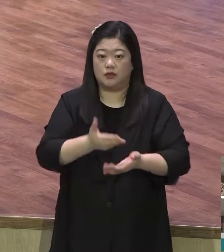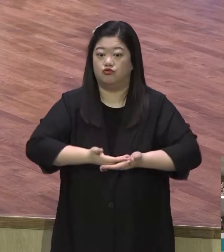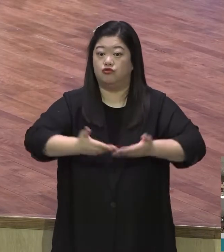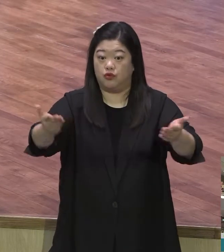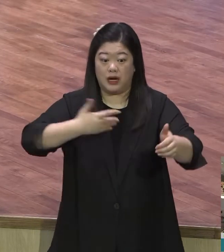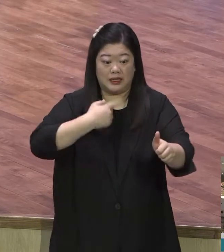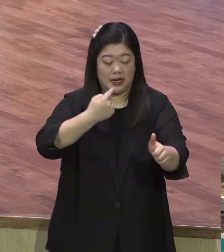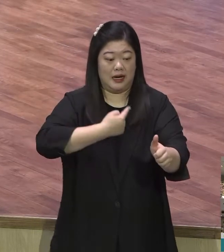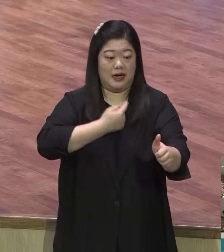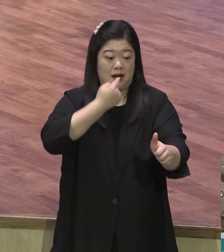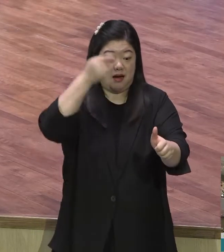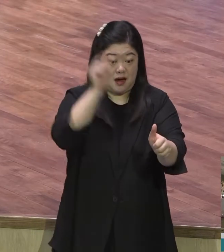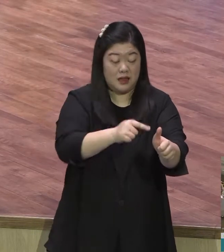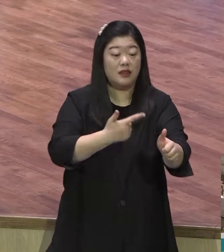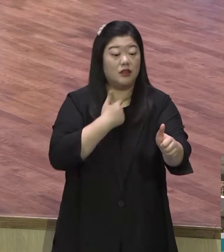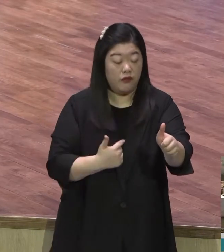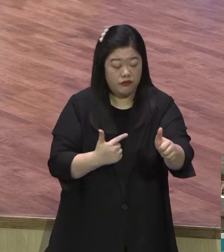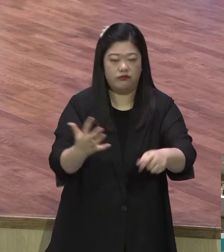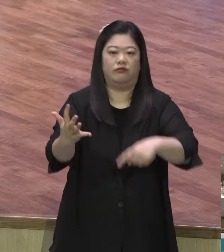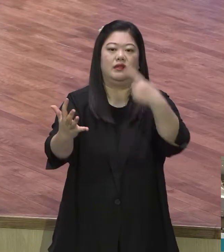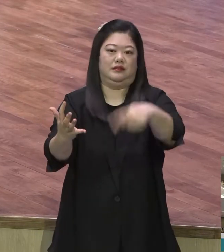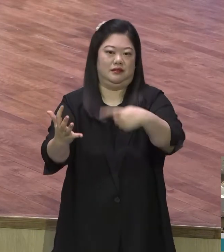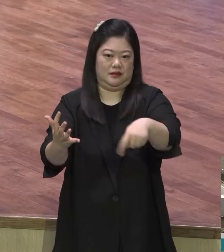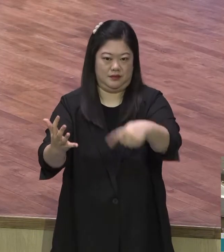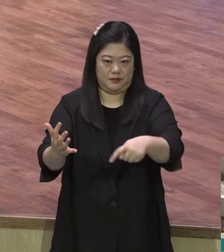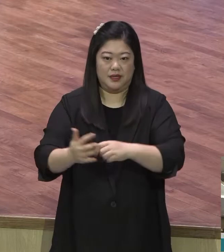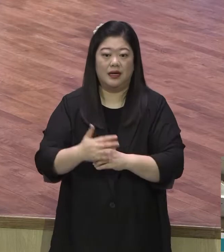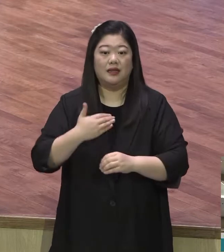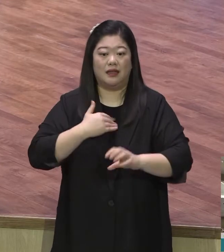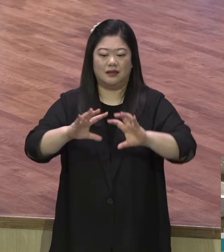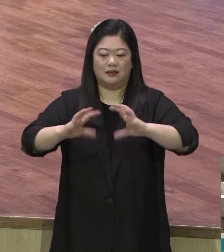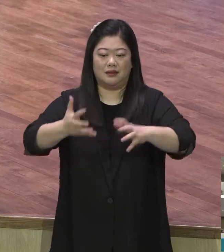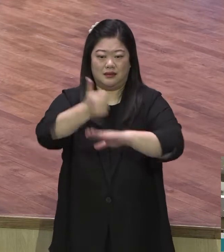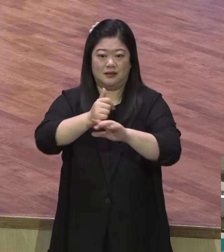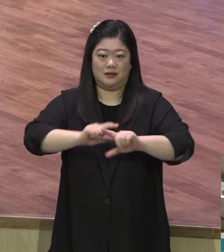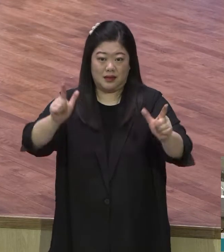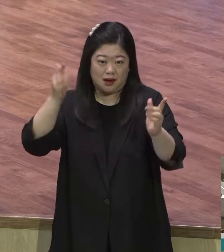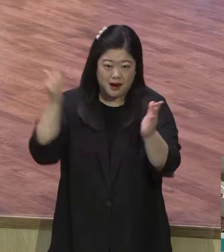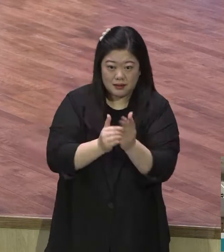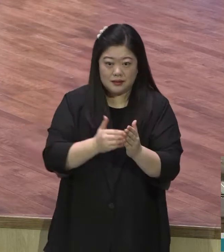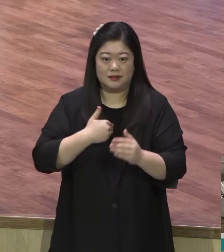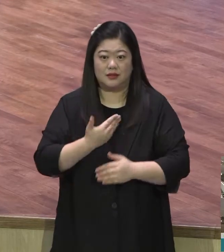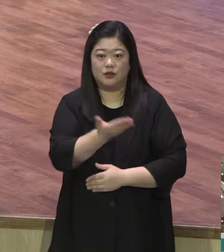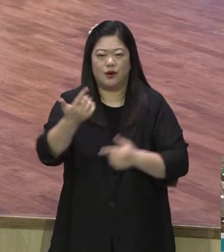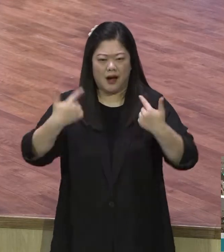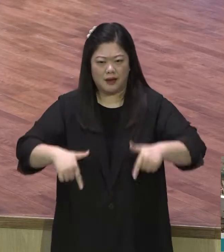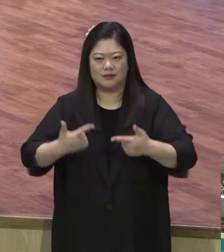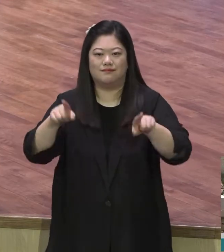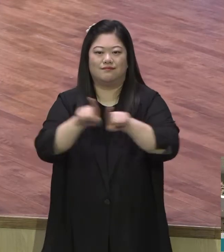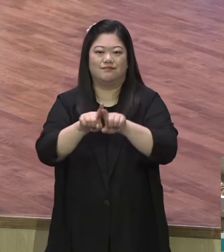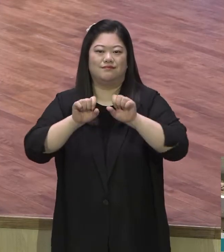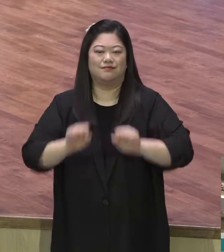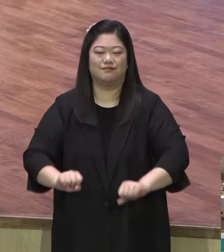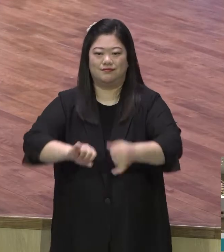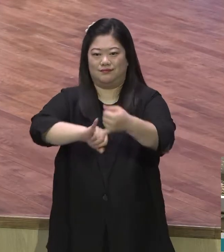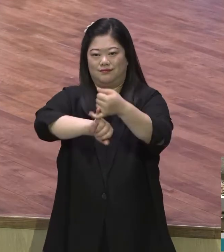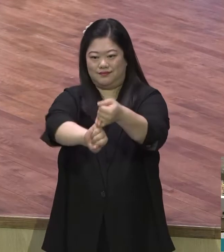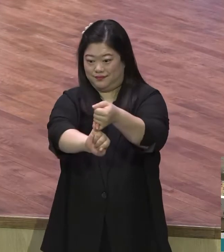모든 것을 가르쳐 지키게 하라 볼지어다 내가 세상 끝날까지 너희와 항상 함께 있으리라 하시니라